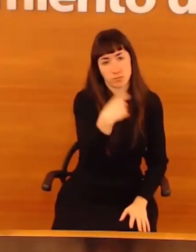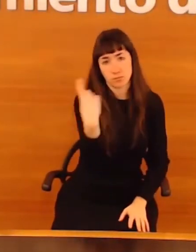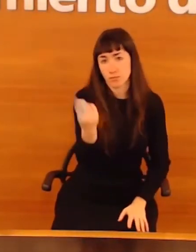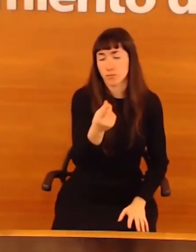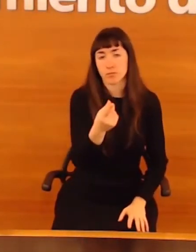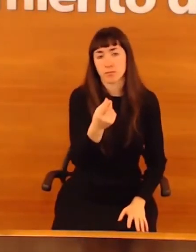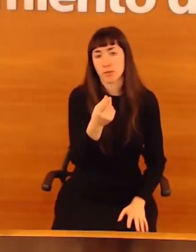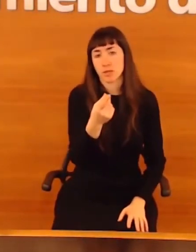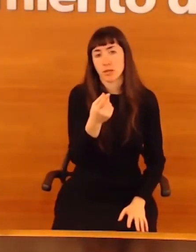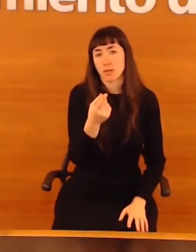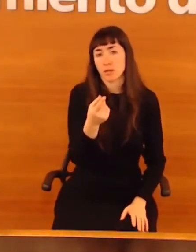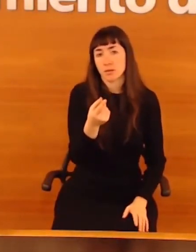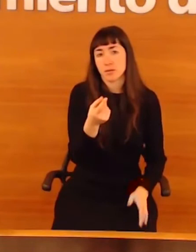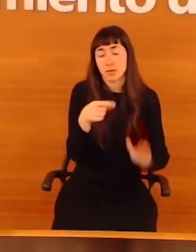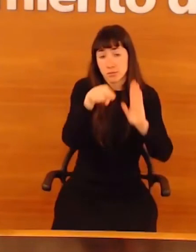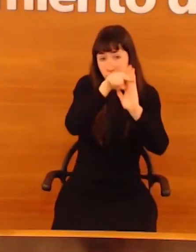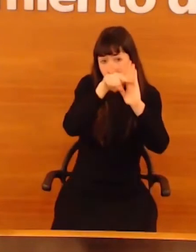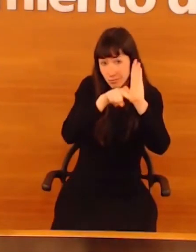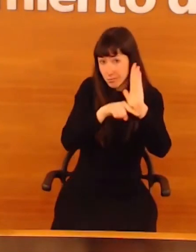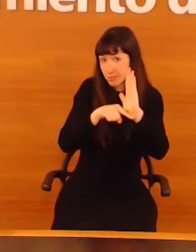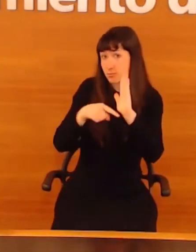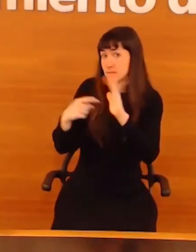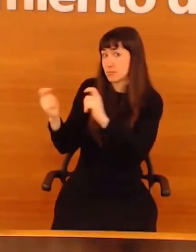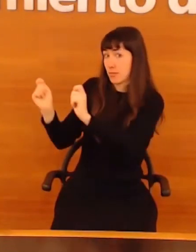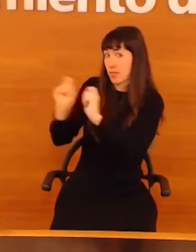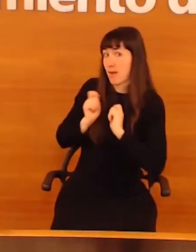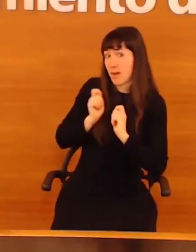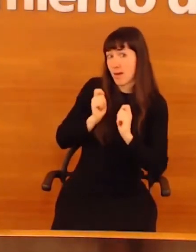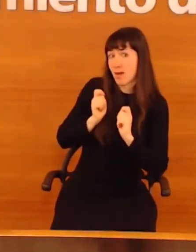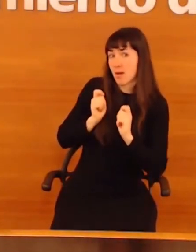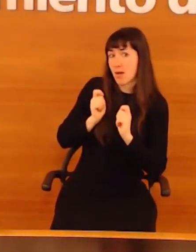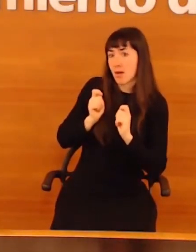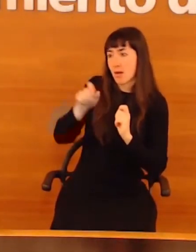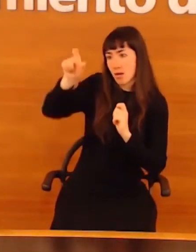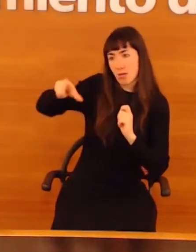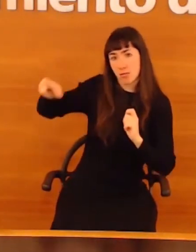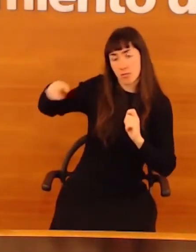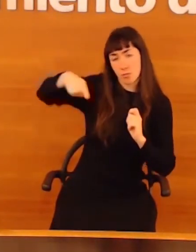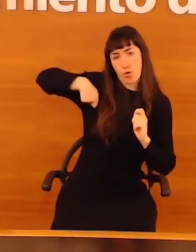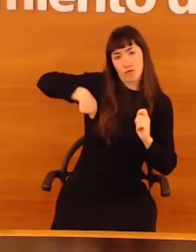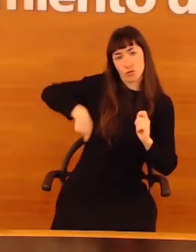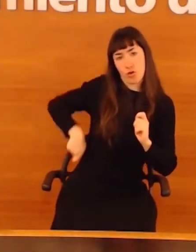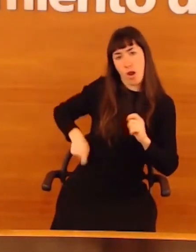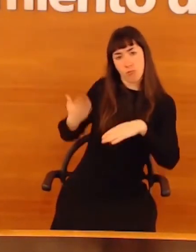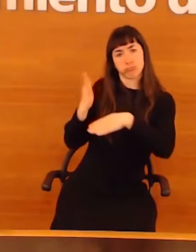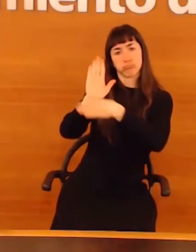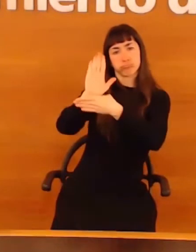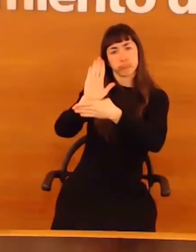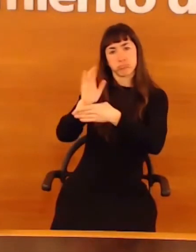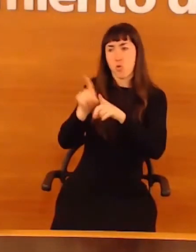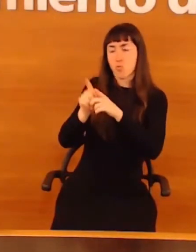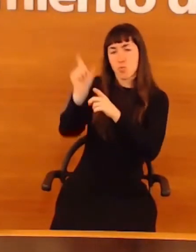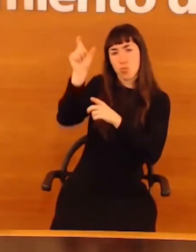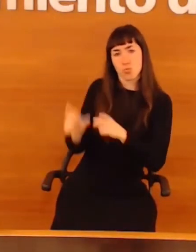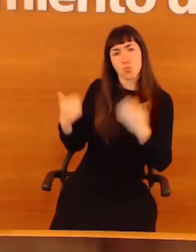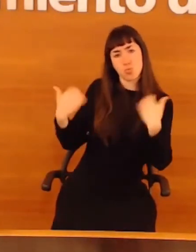hagan seguimiento constantemente de las cuestiones que nos trasladan estos ejemplares profesionales del sistema sanitario público y